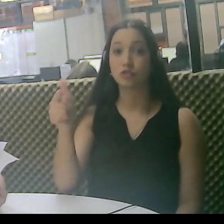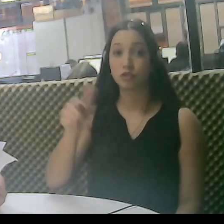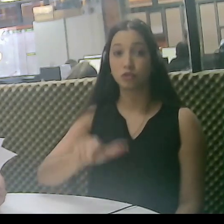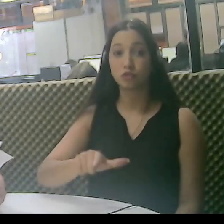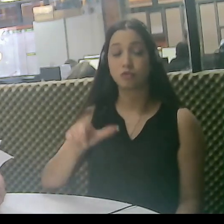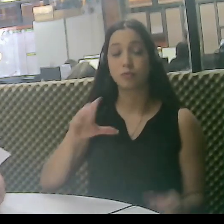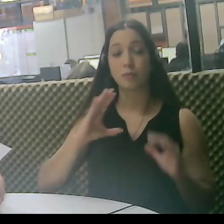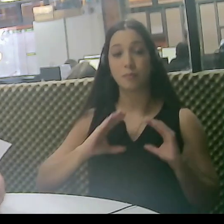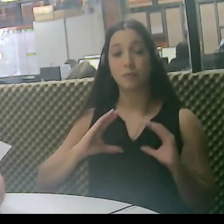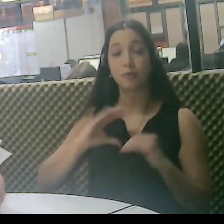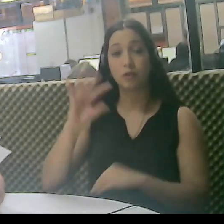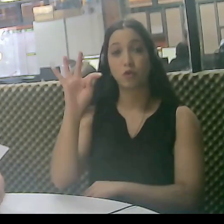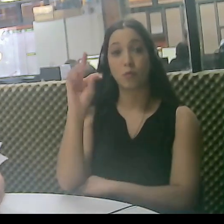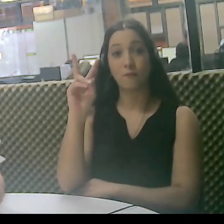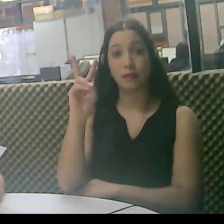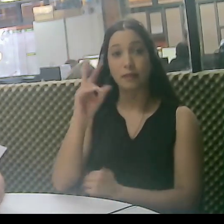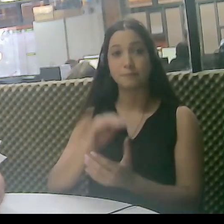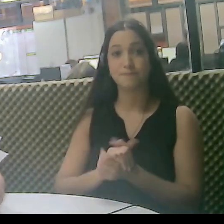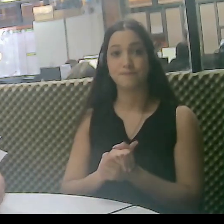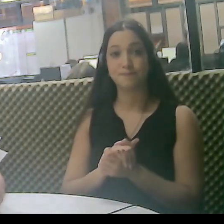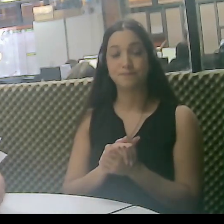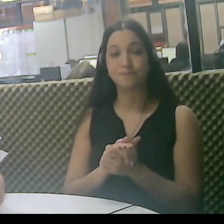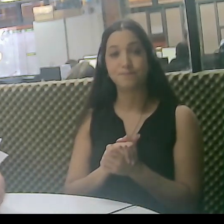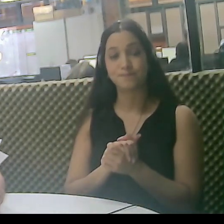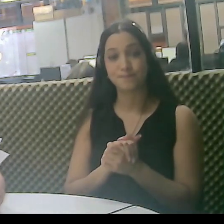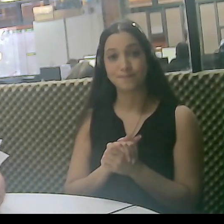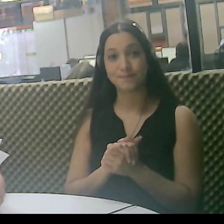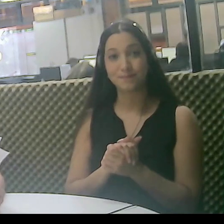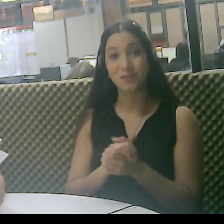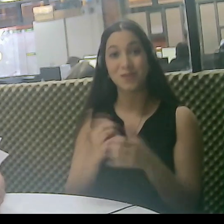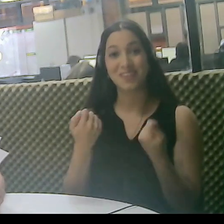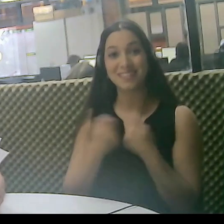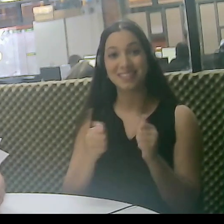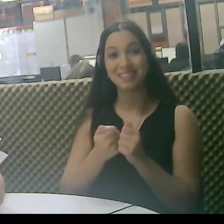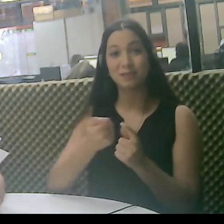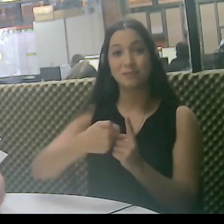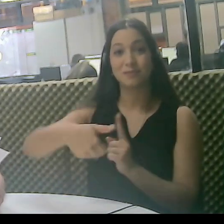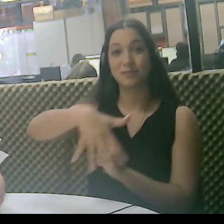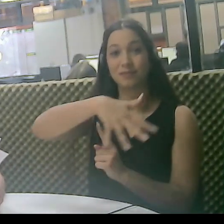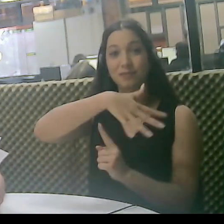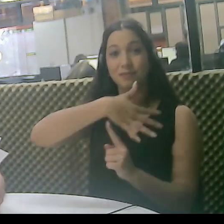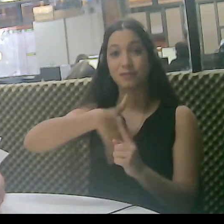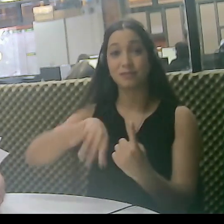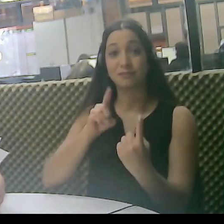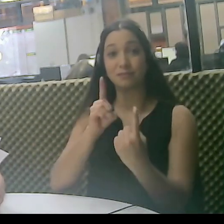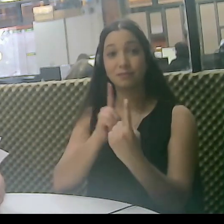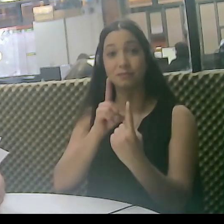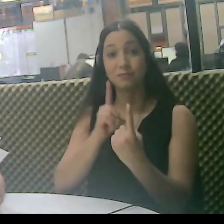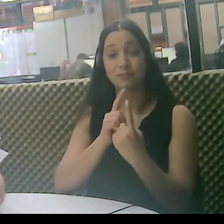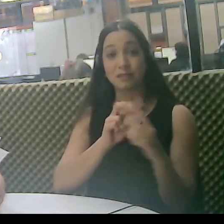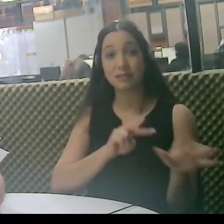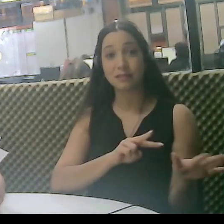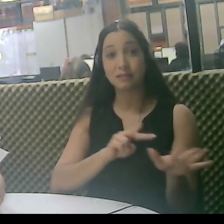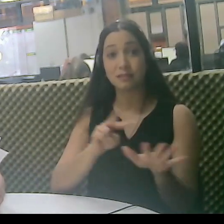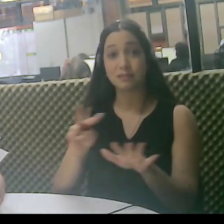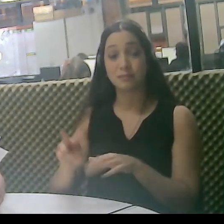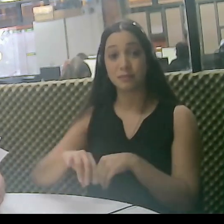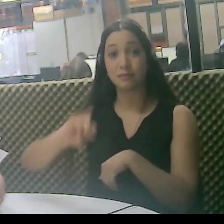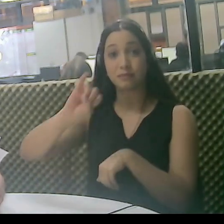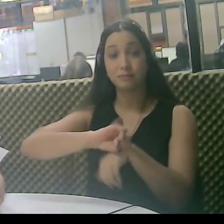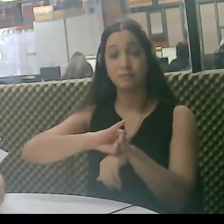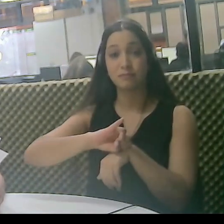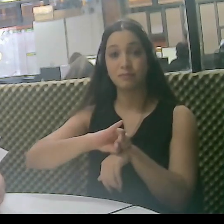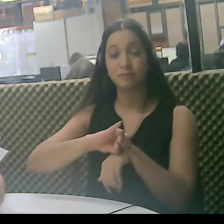novamente na Praça Tubal Vilela. O Busão Social realiza atendimento nesta semana na região central da cidade. O